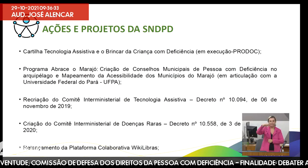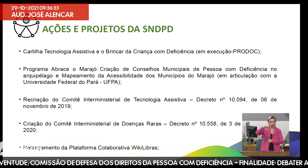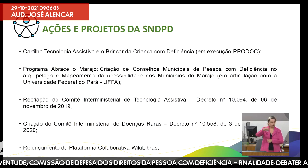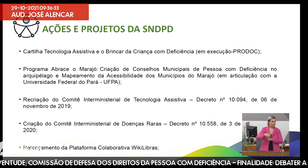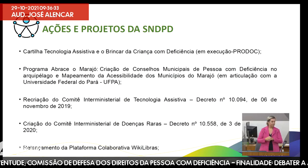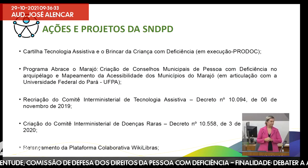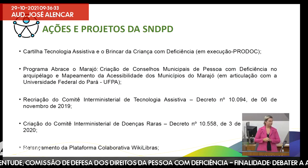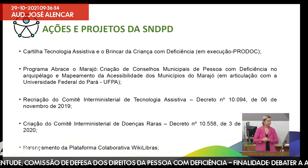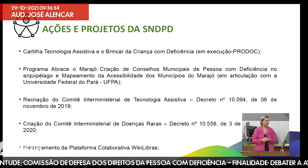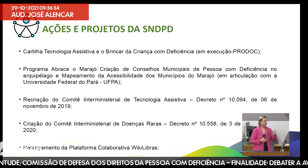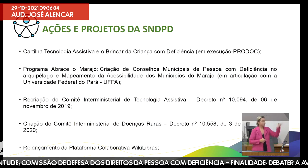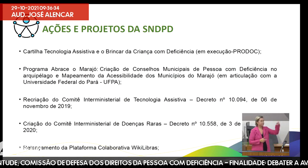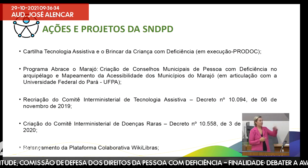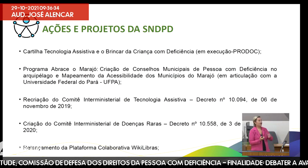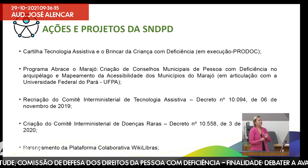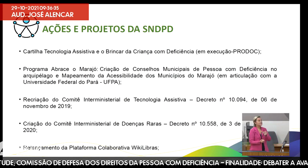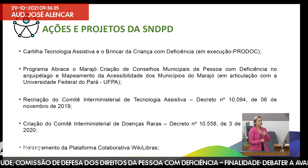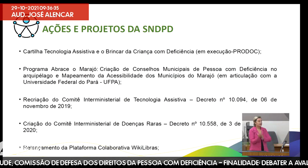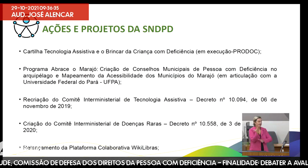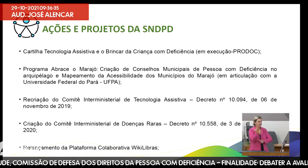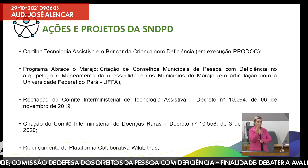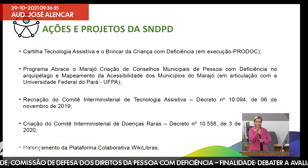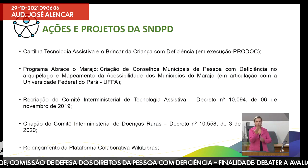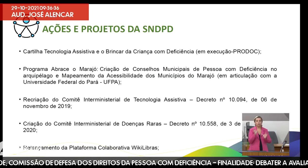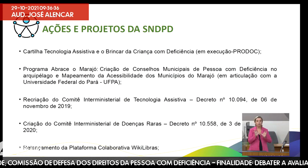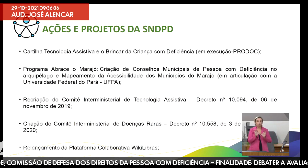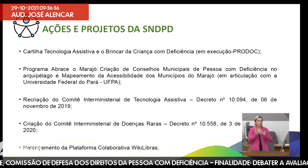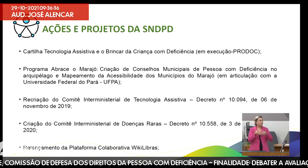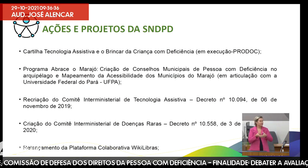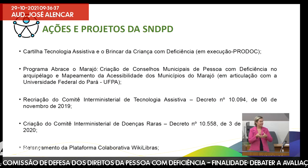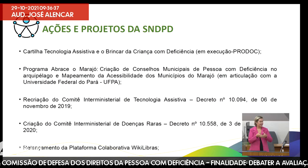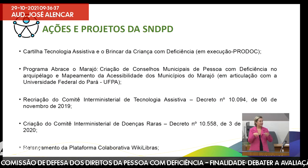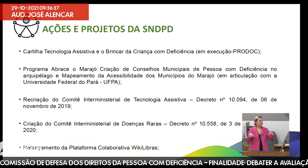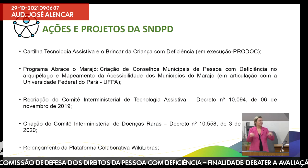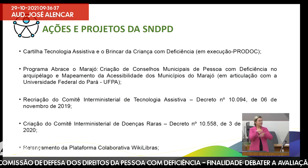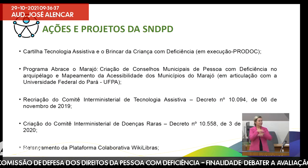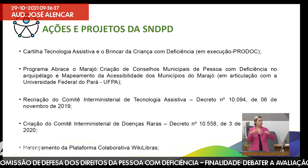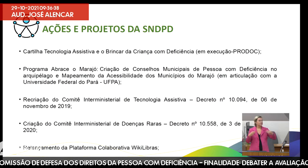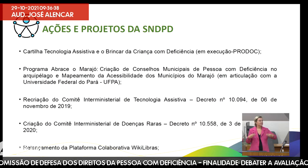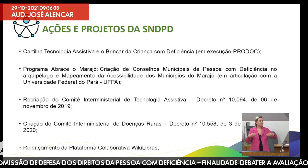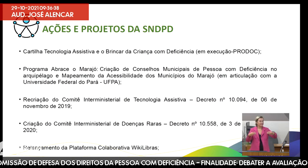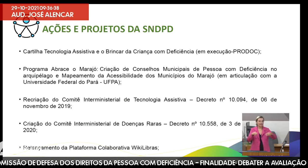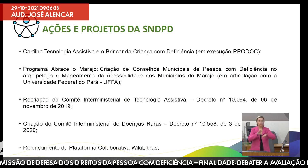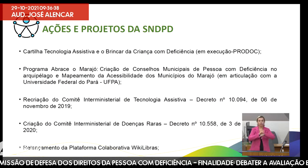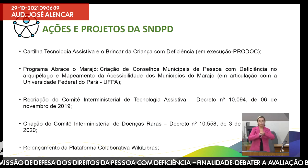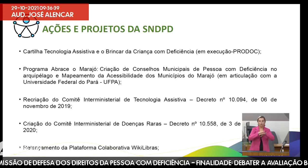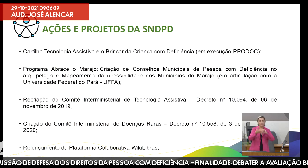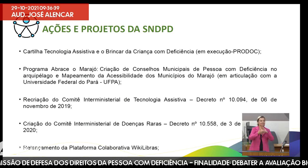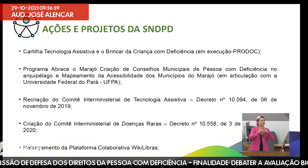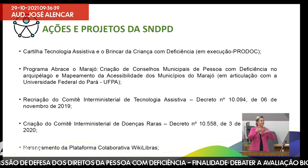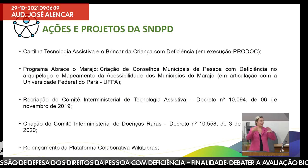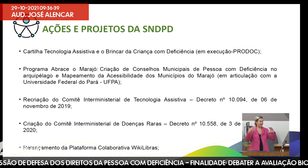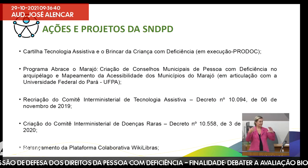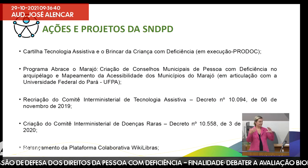de novembro de 2019, e criamos o Comitê Interministerial de Doenças